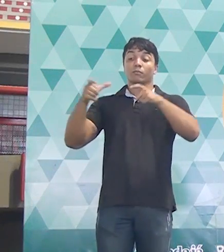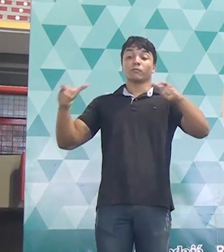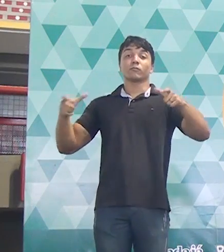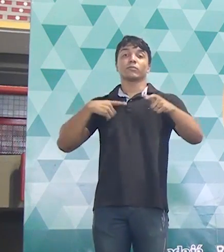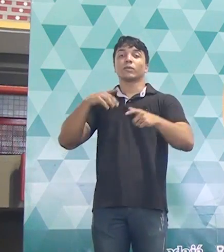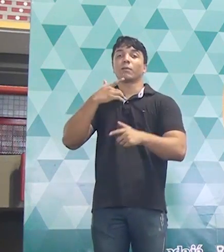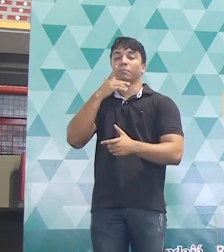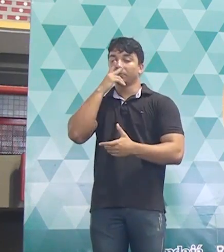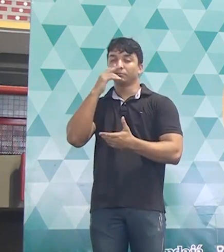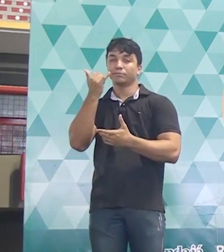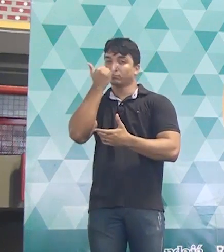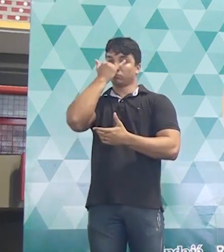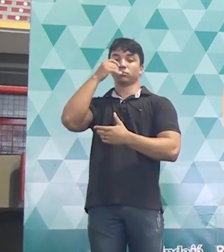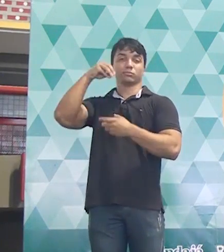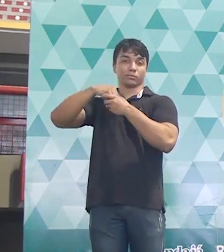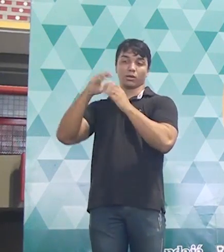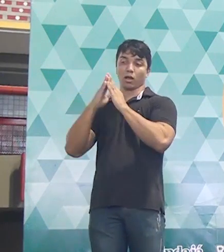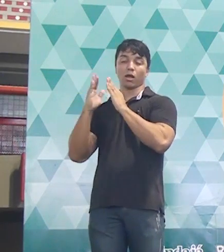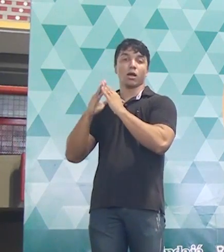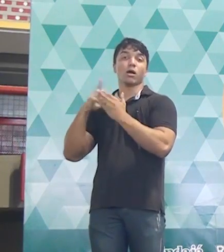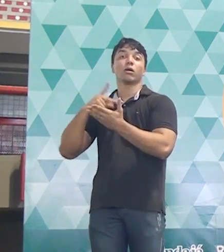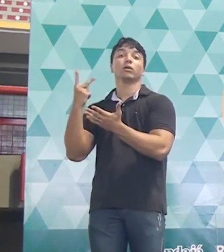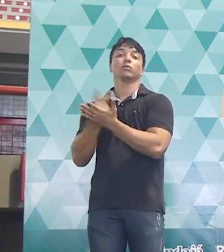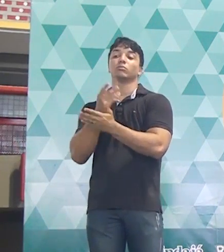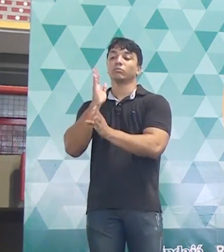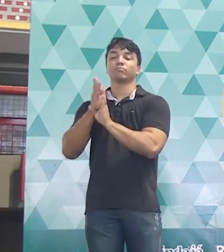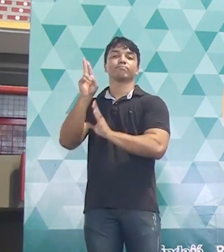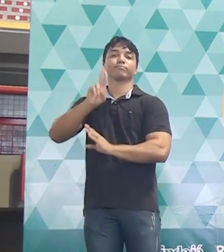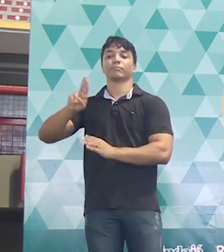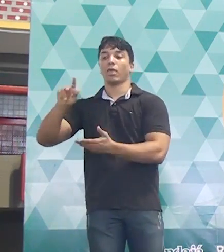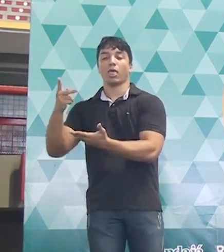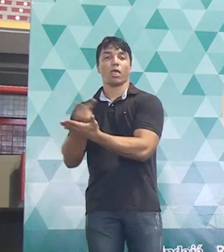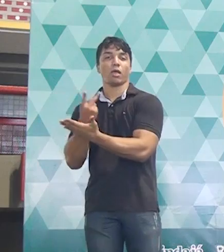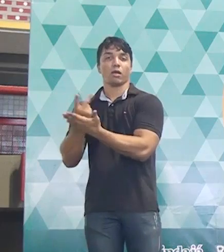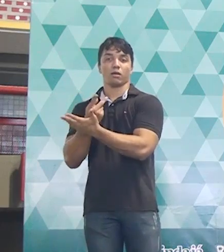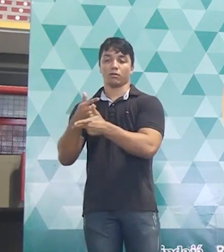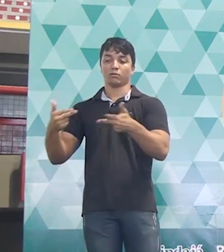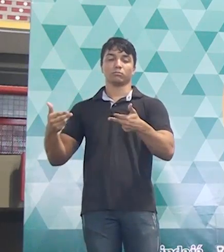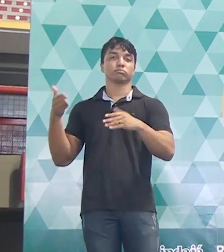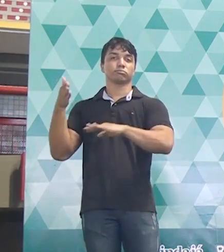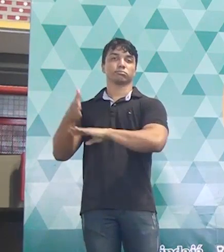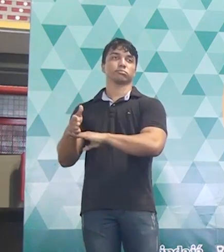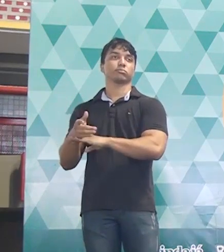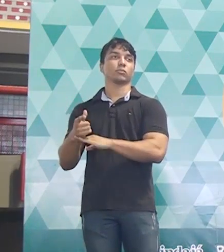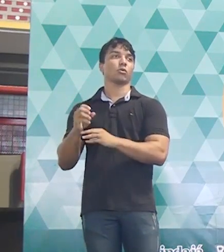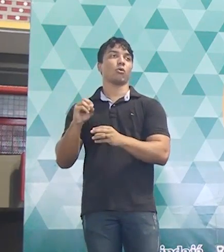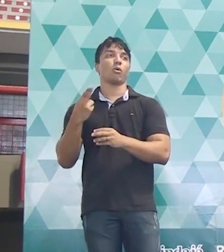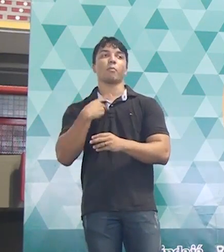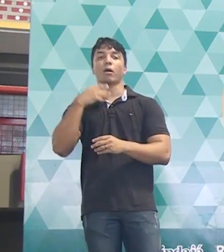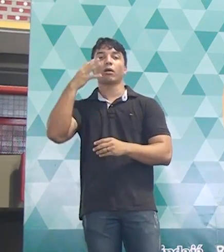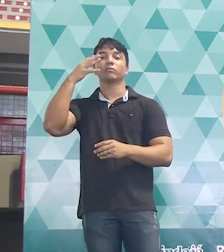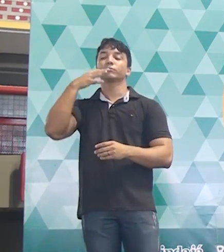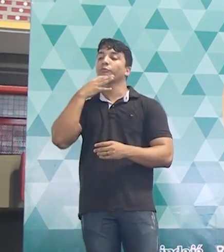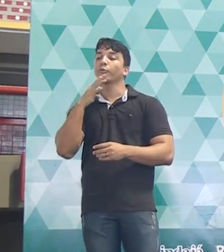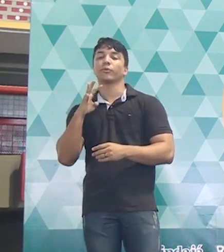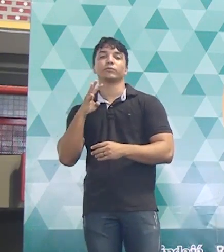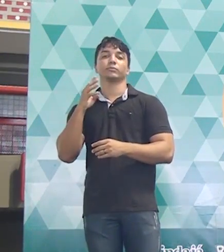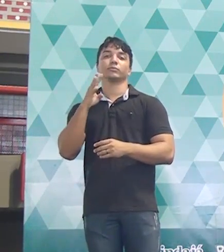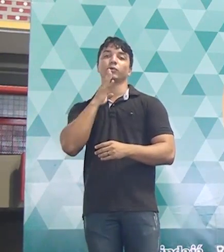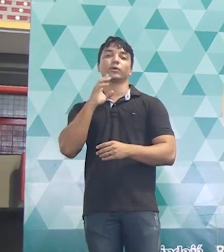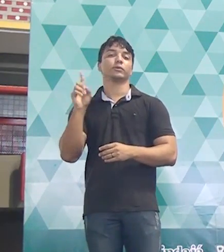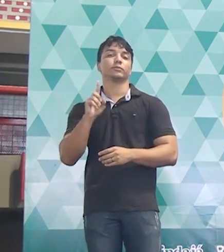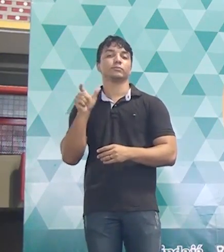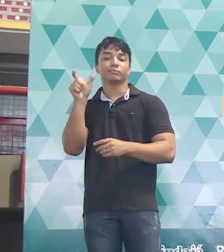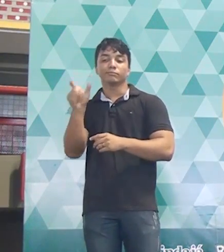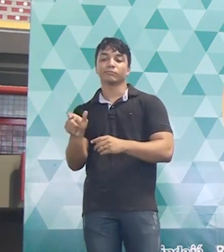domésticos é causada pela má utilização ou falta de conhecimento sobre substâncias